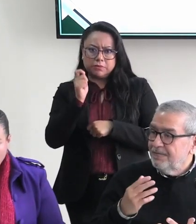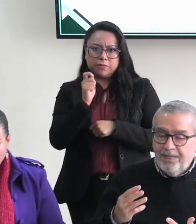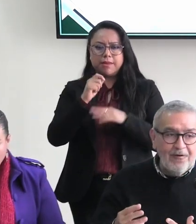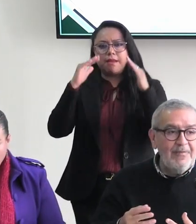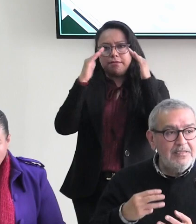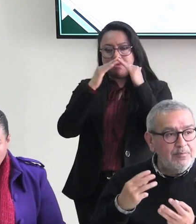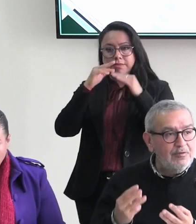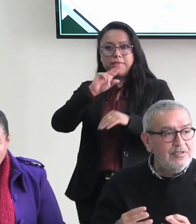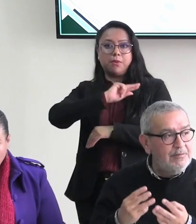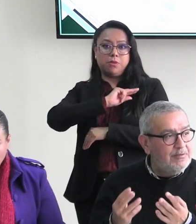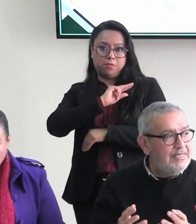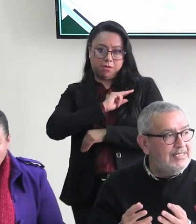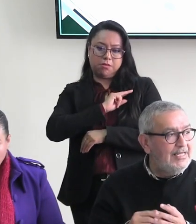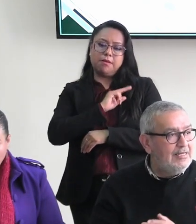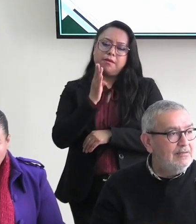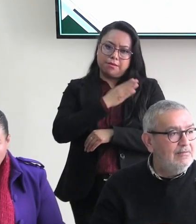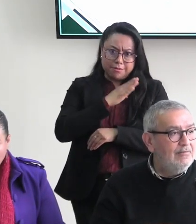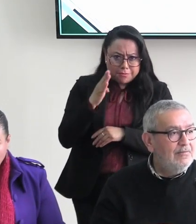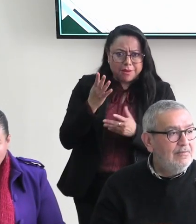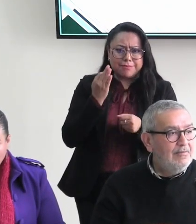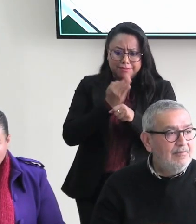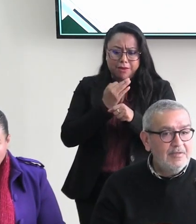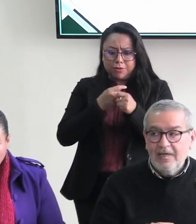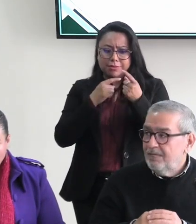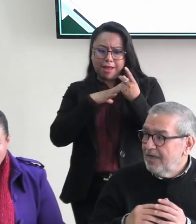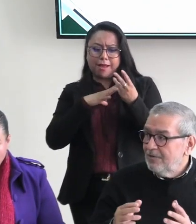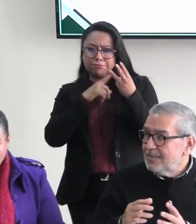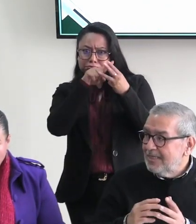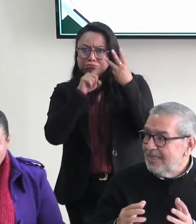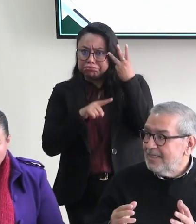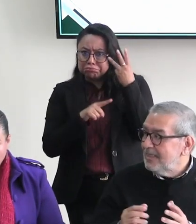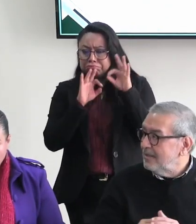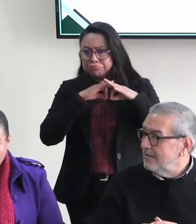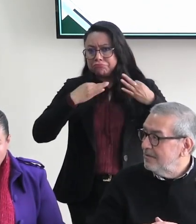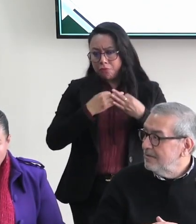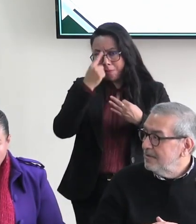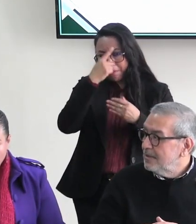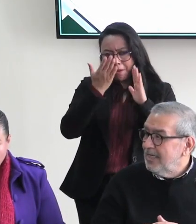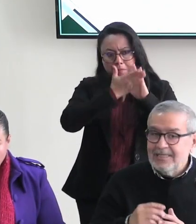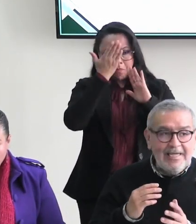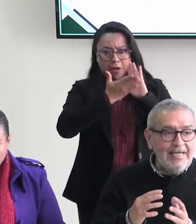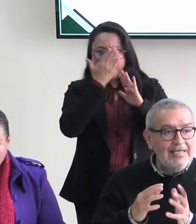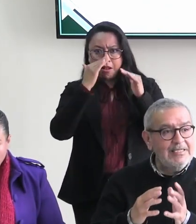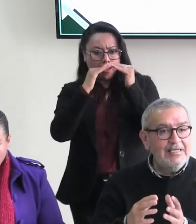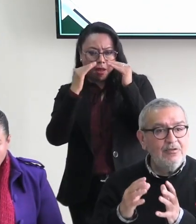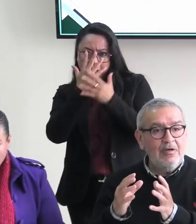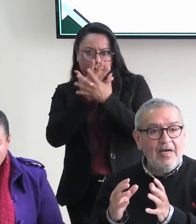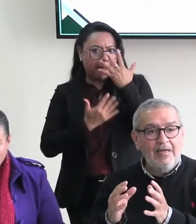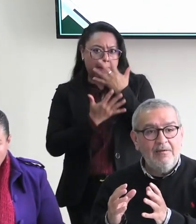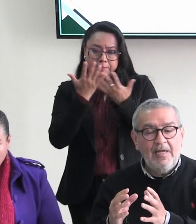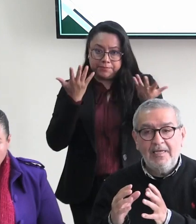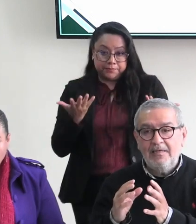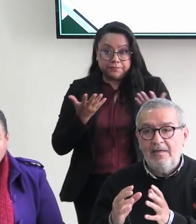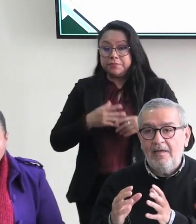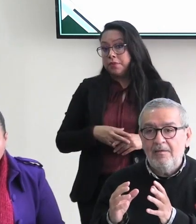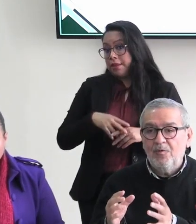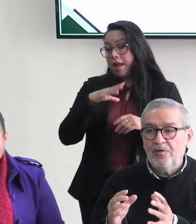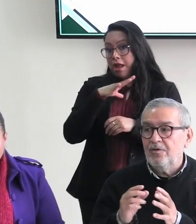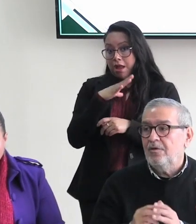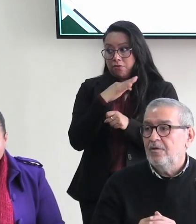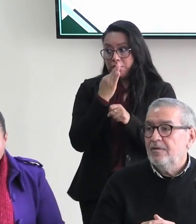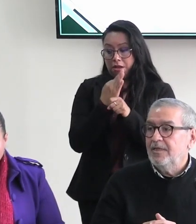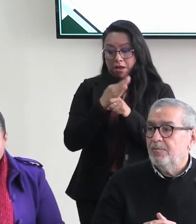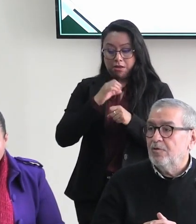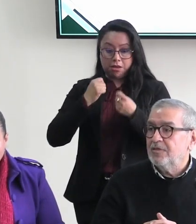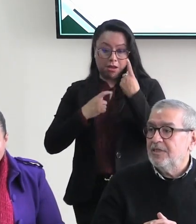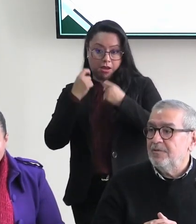haya 3 formas de producir vivienda. Qué bueno, excelente. Quien tenga acceso al